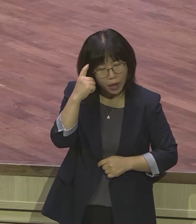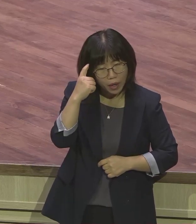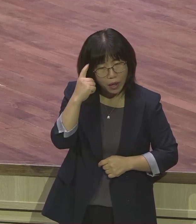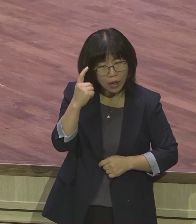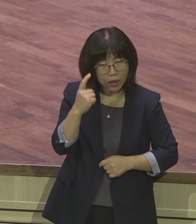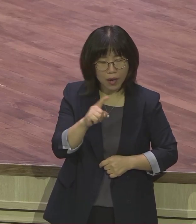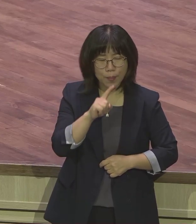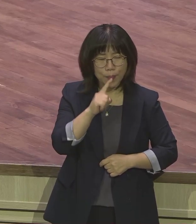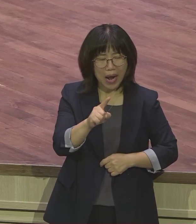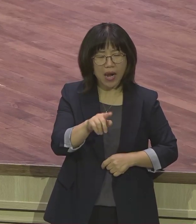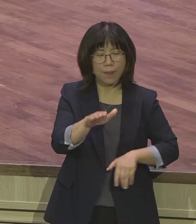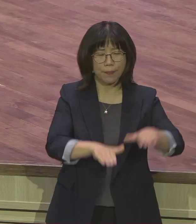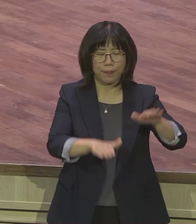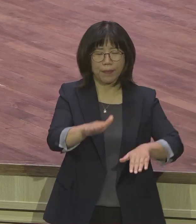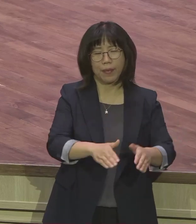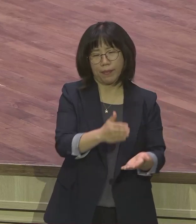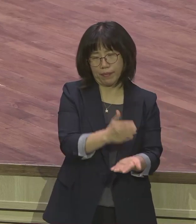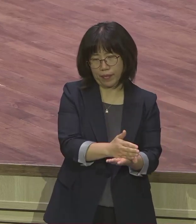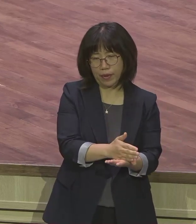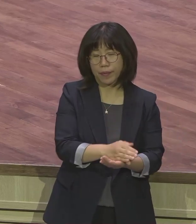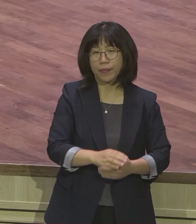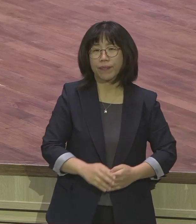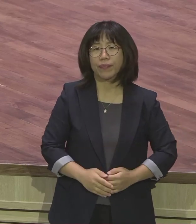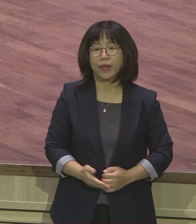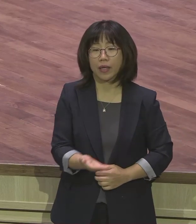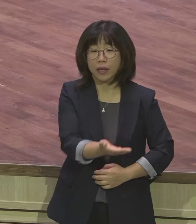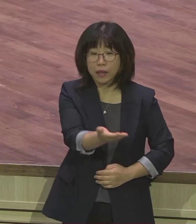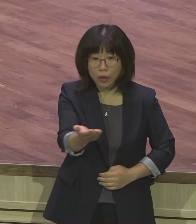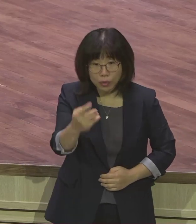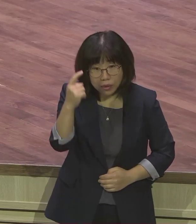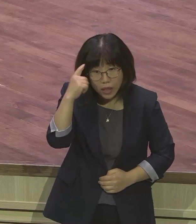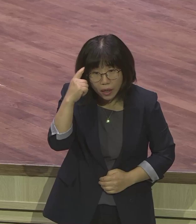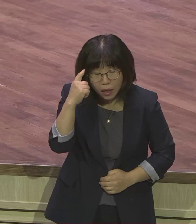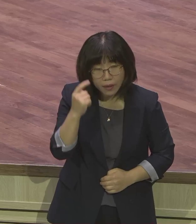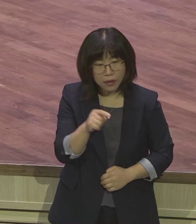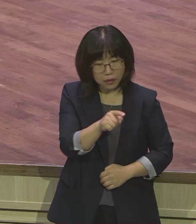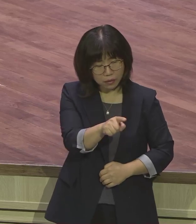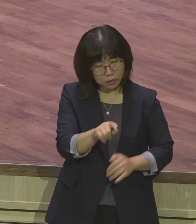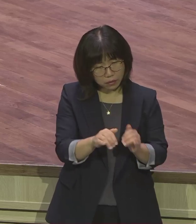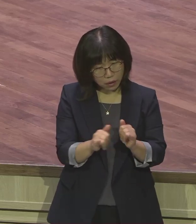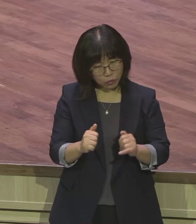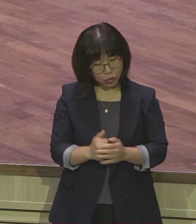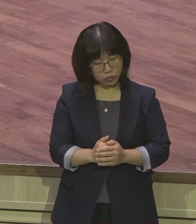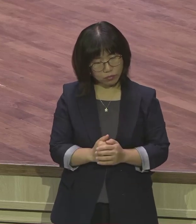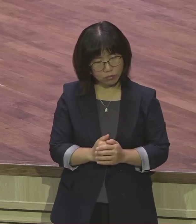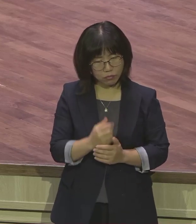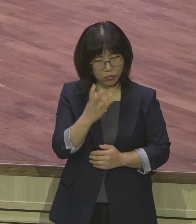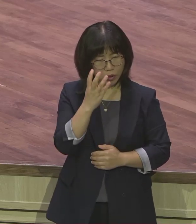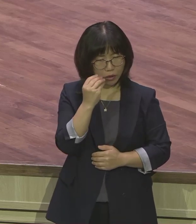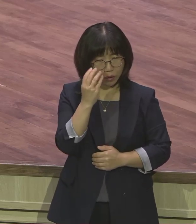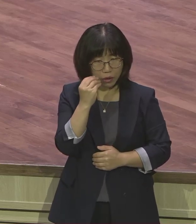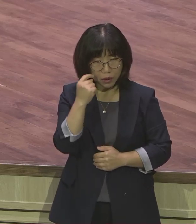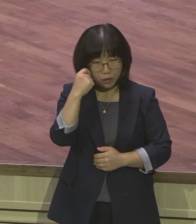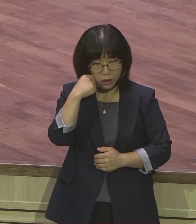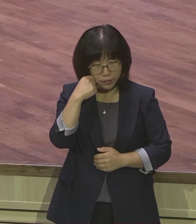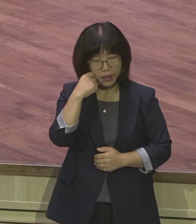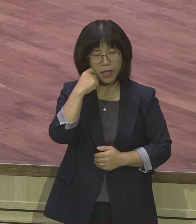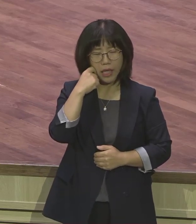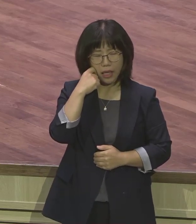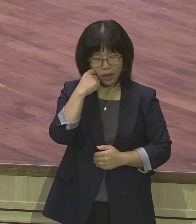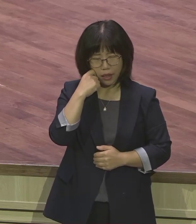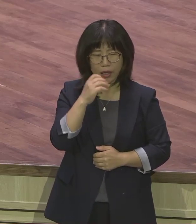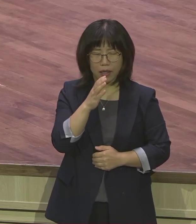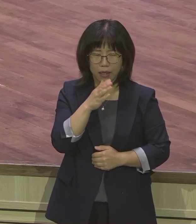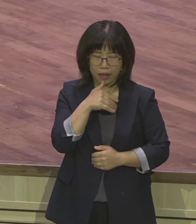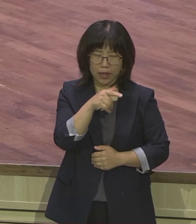비판하지 마시고. 여러분 느낌에 편치 않고 정상이 아니라고 생각되거든. 그 대상을 어떻게